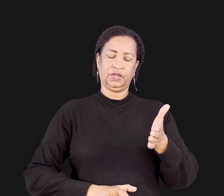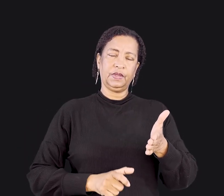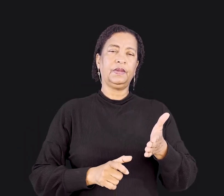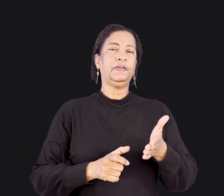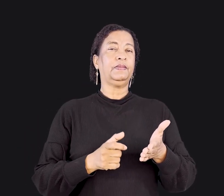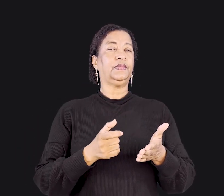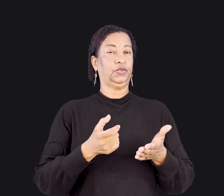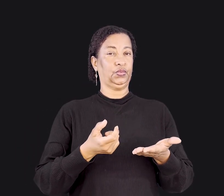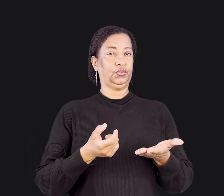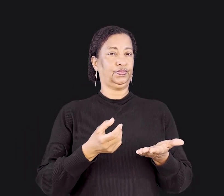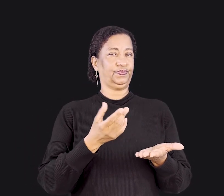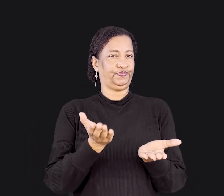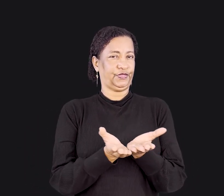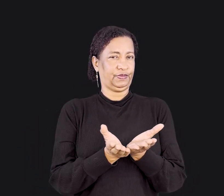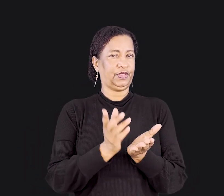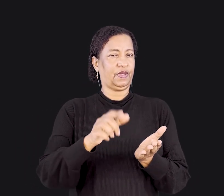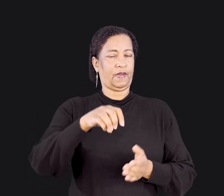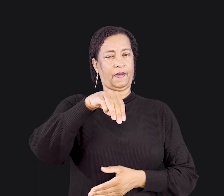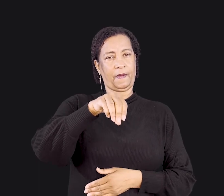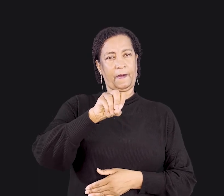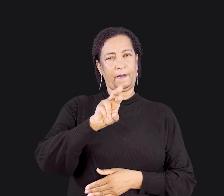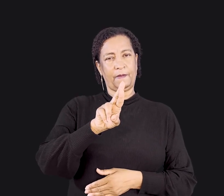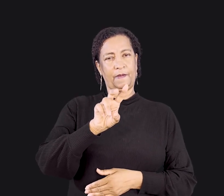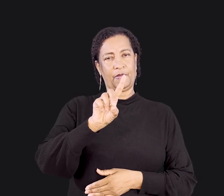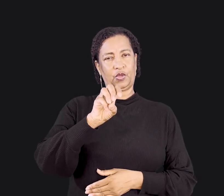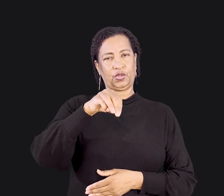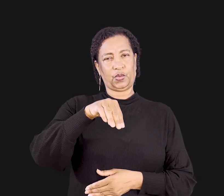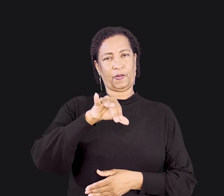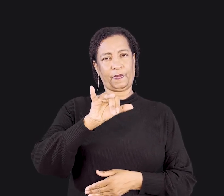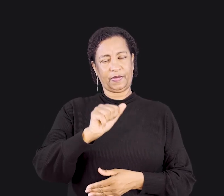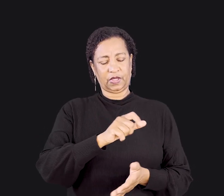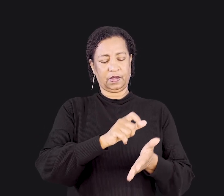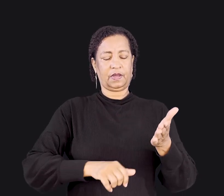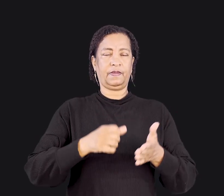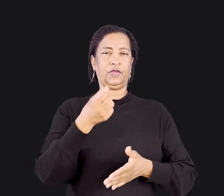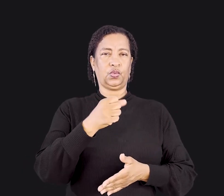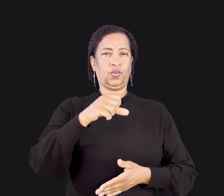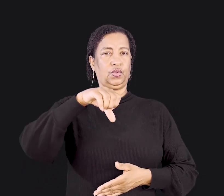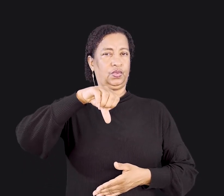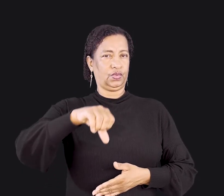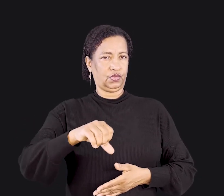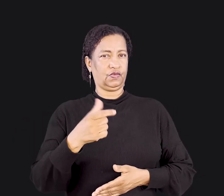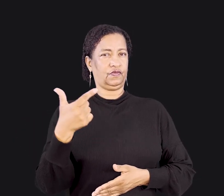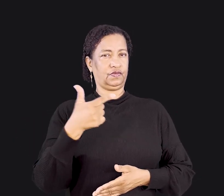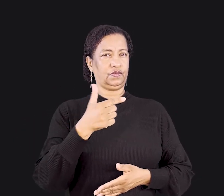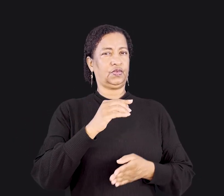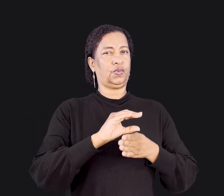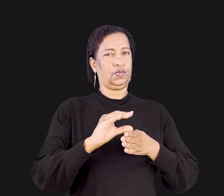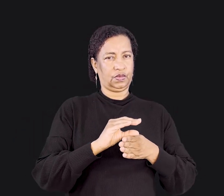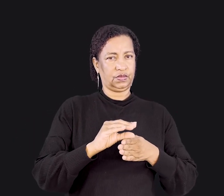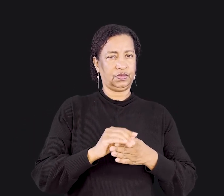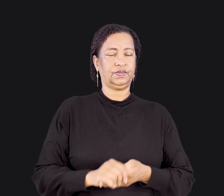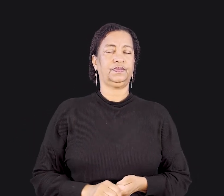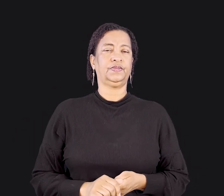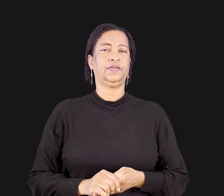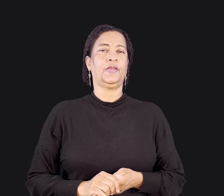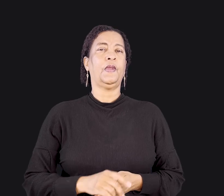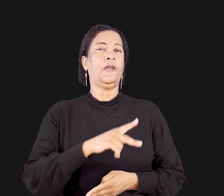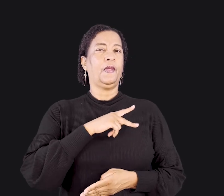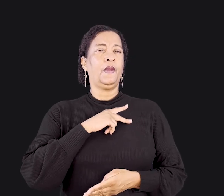a questão de mordomia, os capítulos 8 e 9 de 2 Coríntios. Paulo escreveu esta carta na